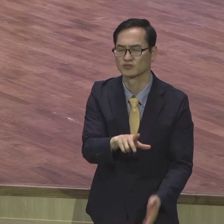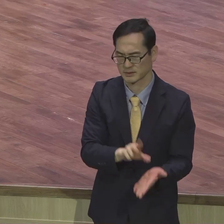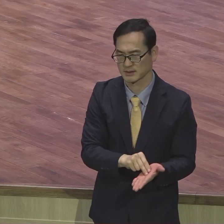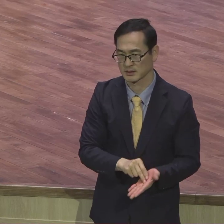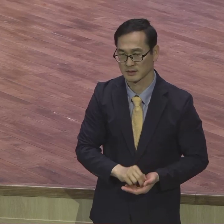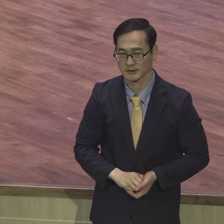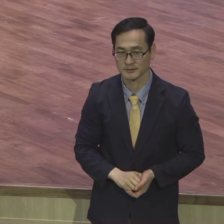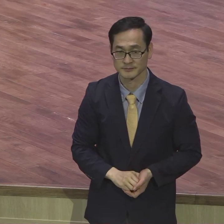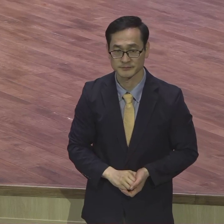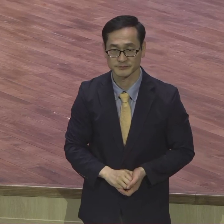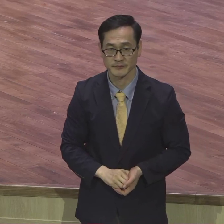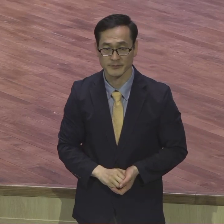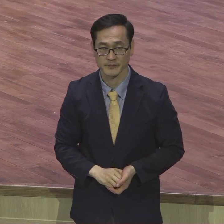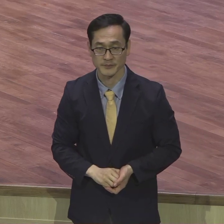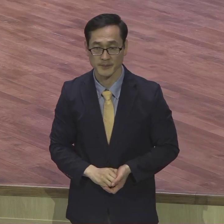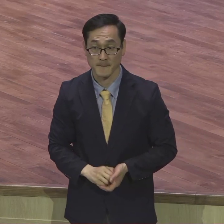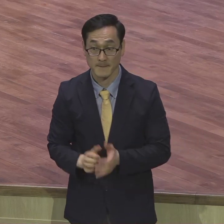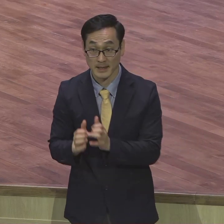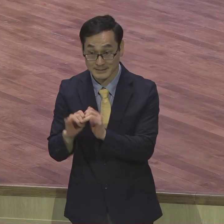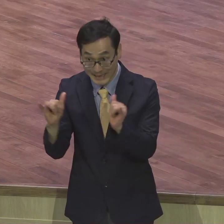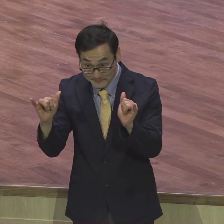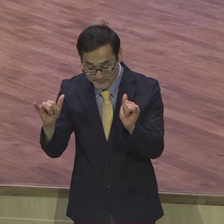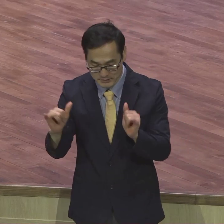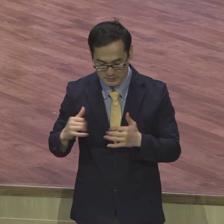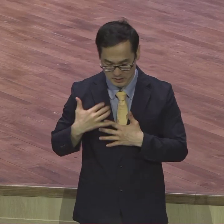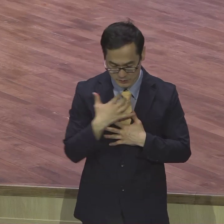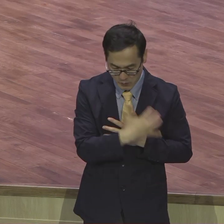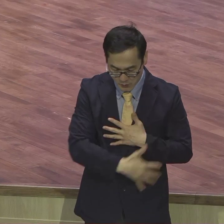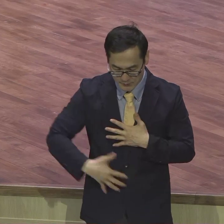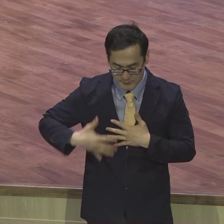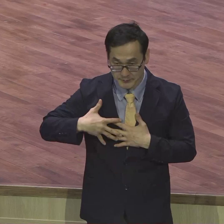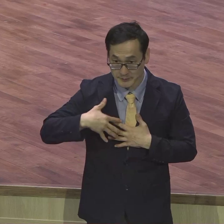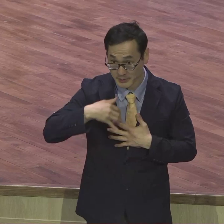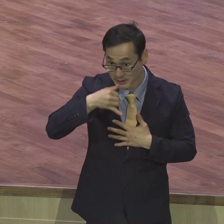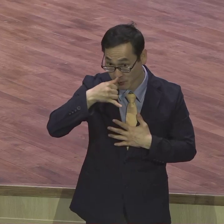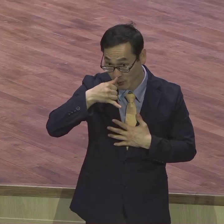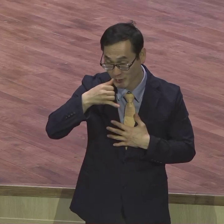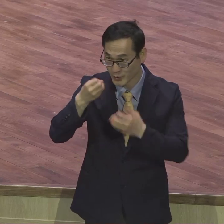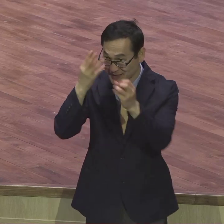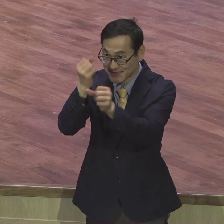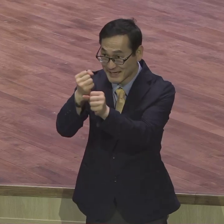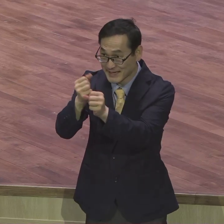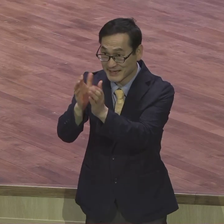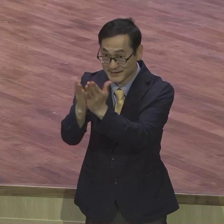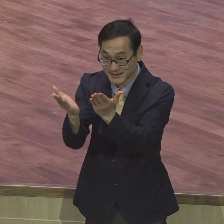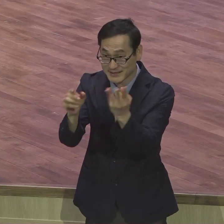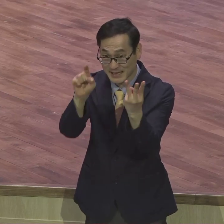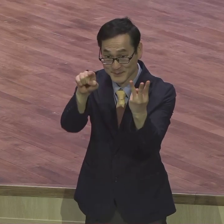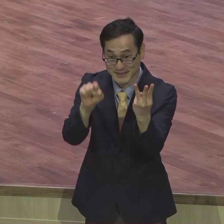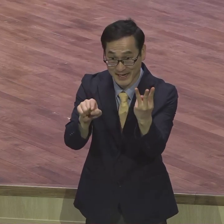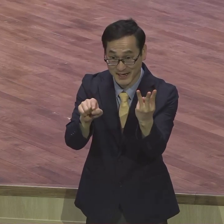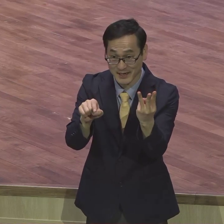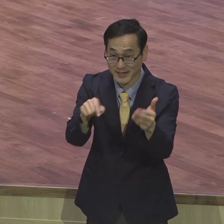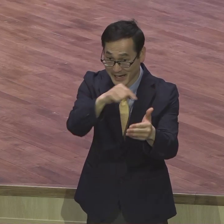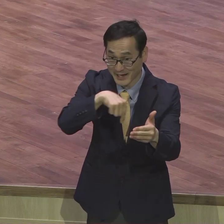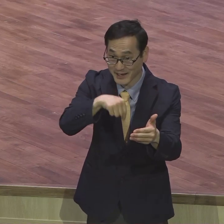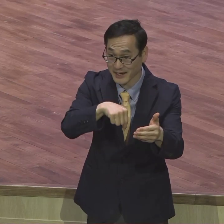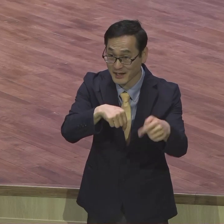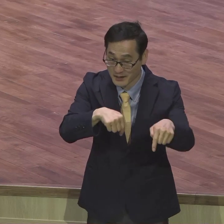인간은 육신을 가지고 있고 창세기 3장 현장에 살고 있기 때문에 때로는